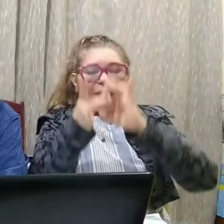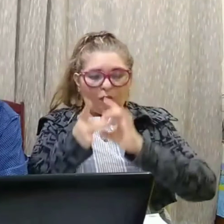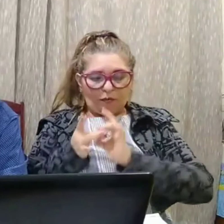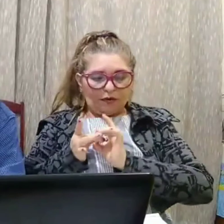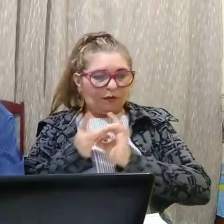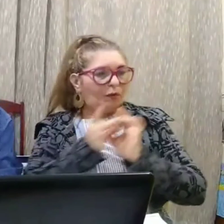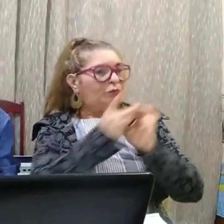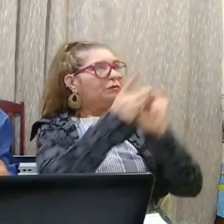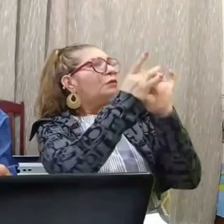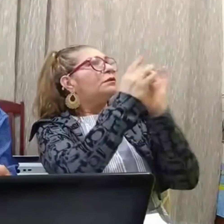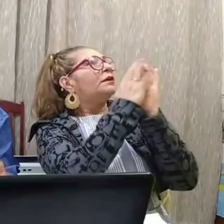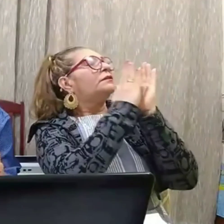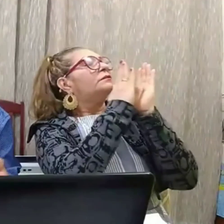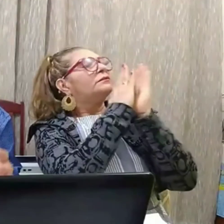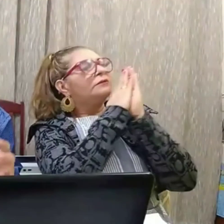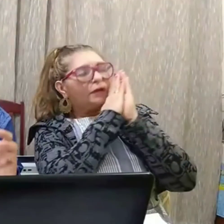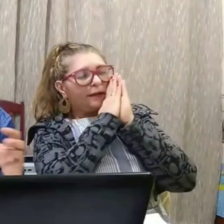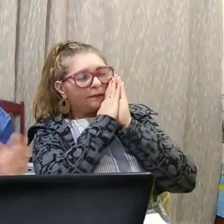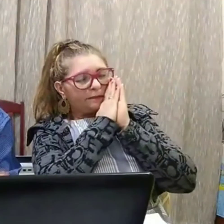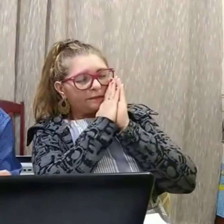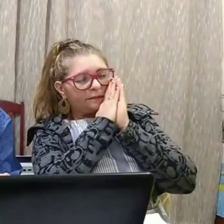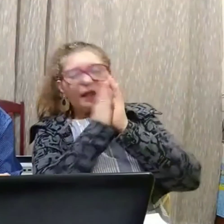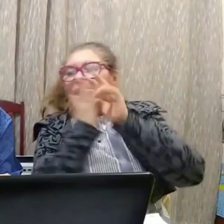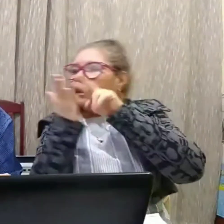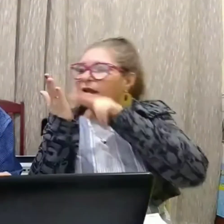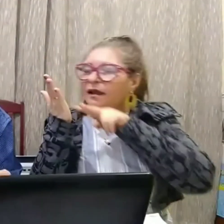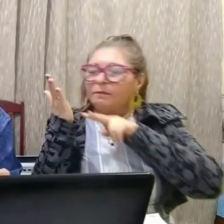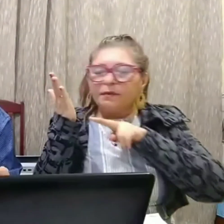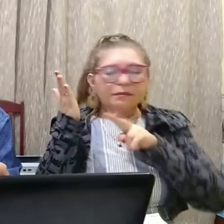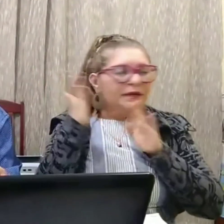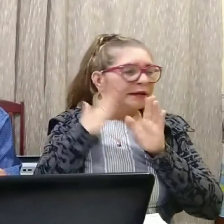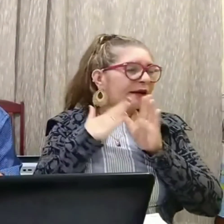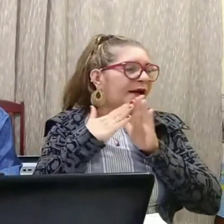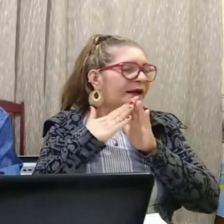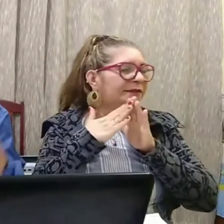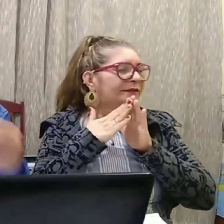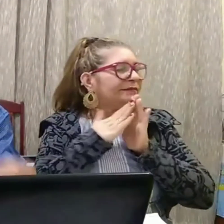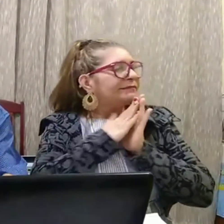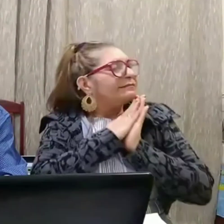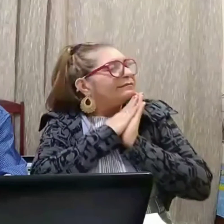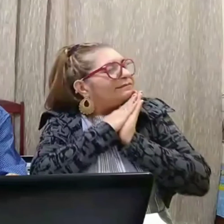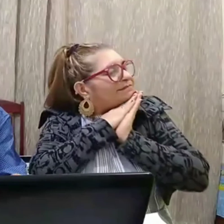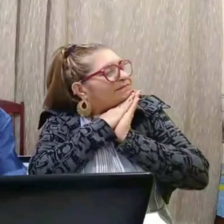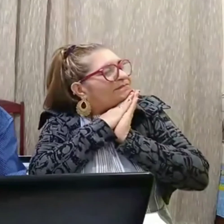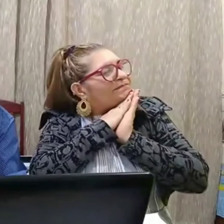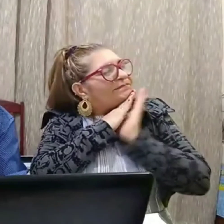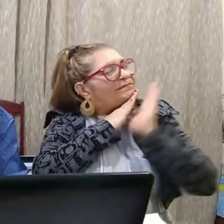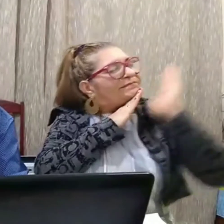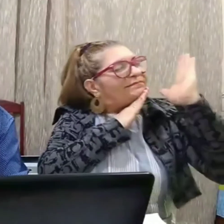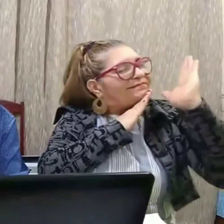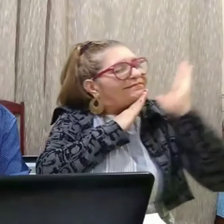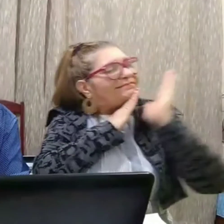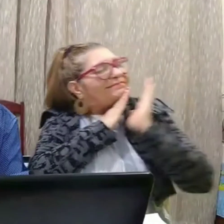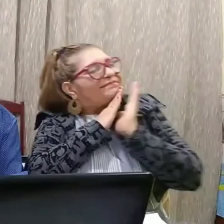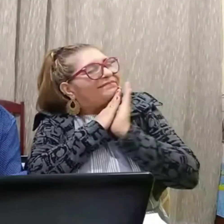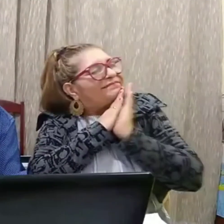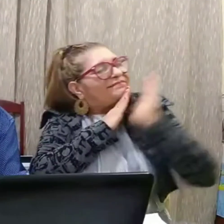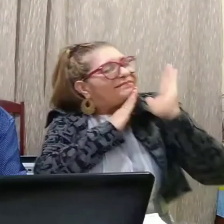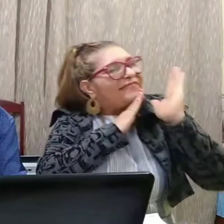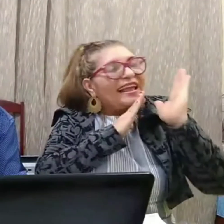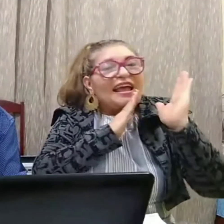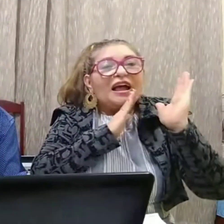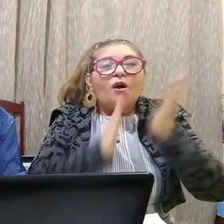Deus. Tem que ter primeiro comunhão íntima com Deus para poder ter condições de fazer o trabalho